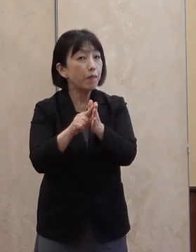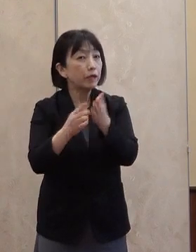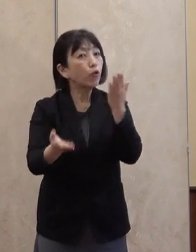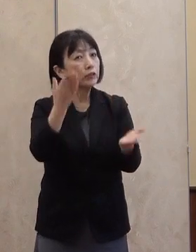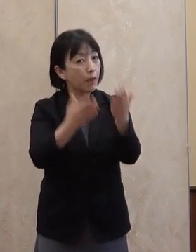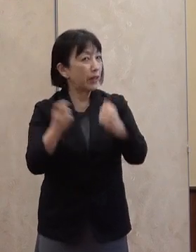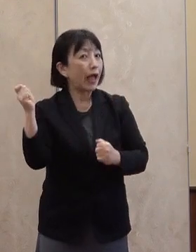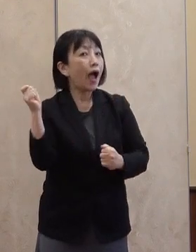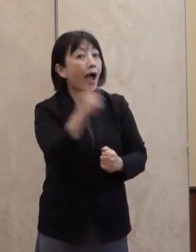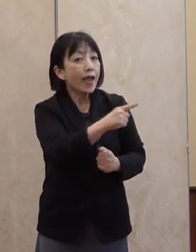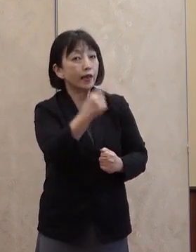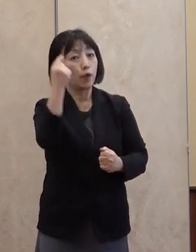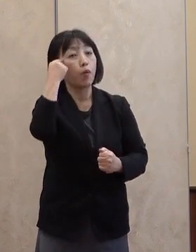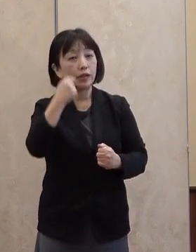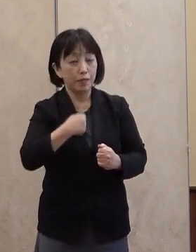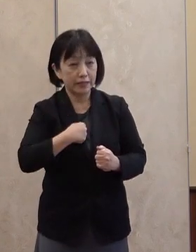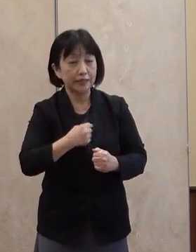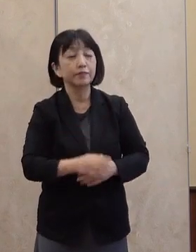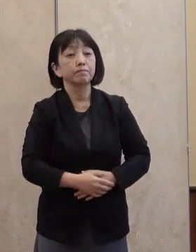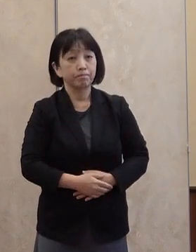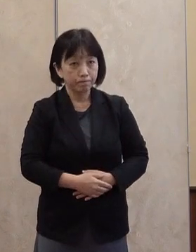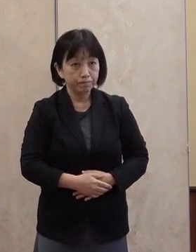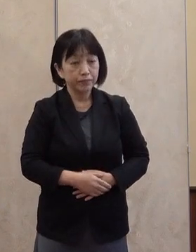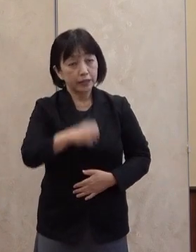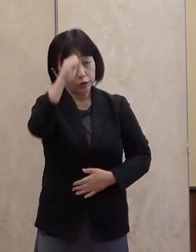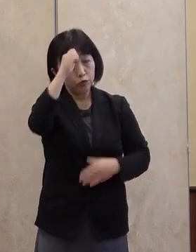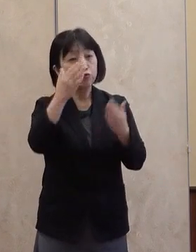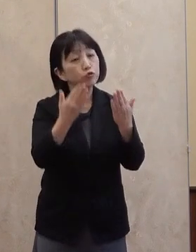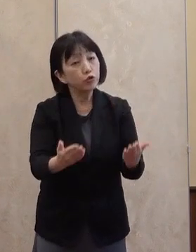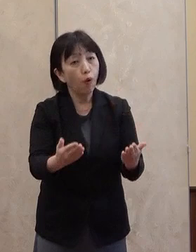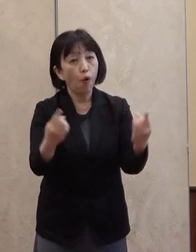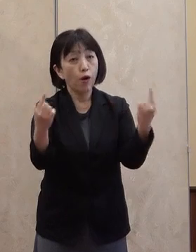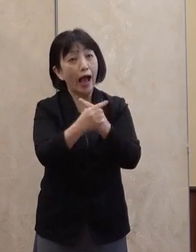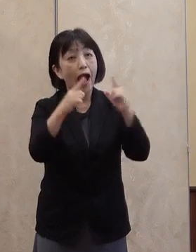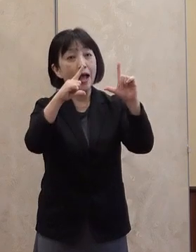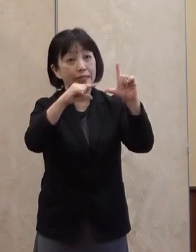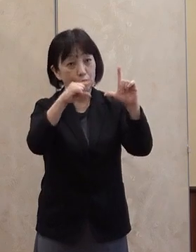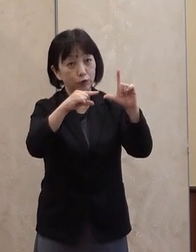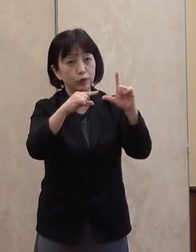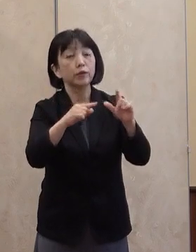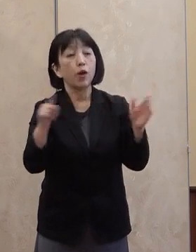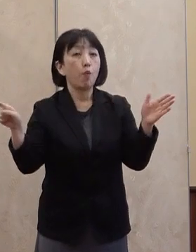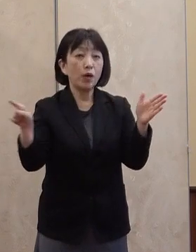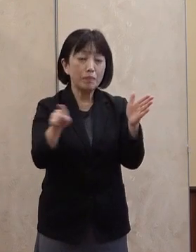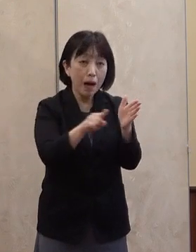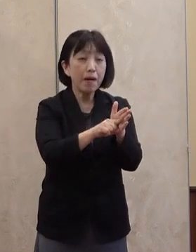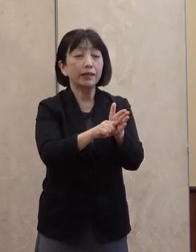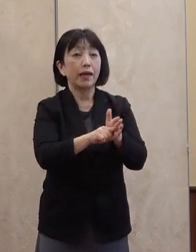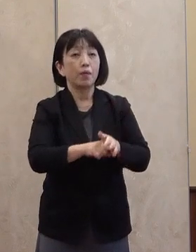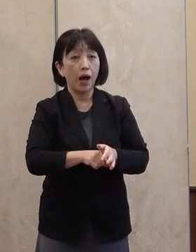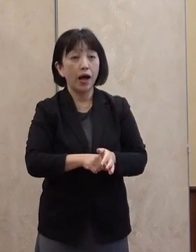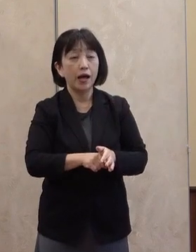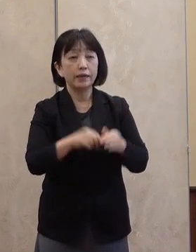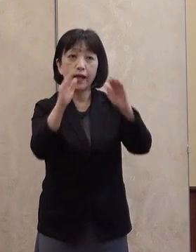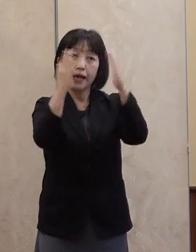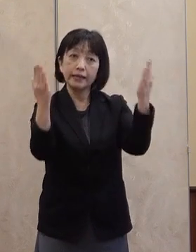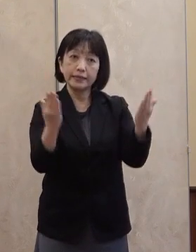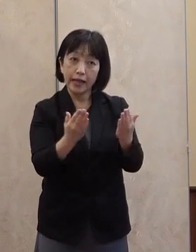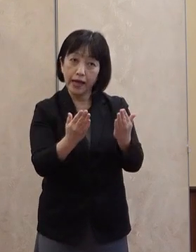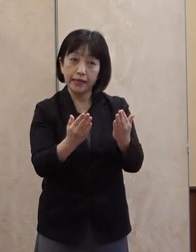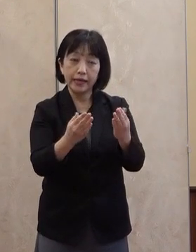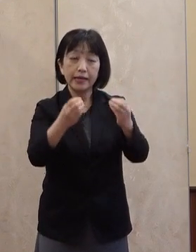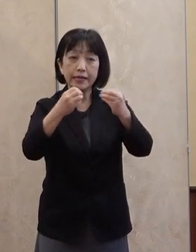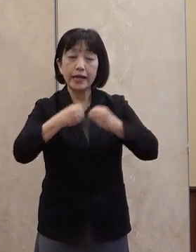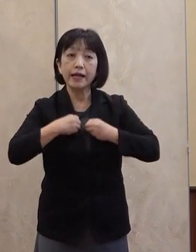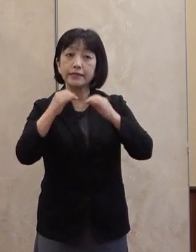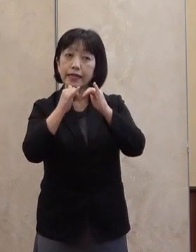と思います。重症化率についてもこれまではだいたい全陽性者